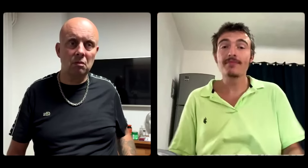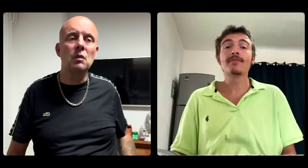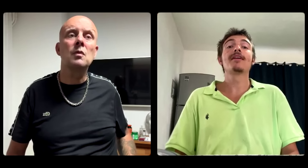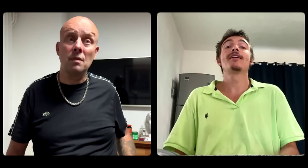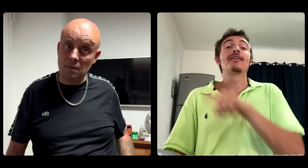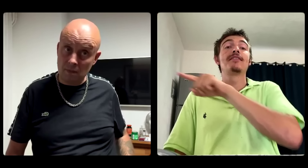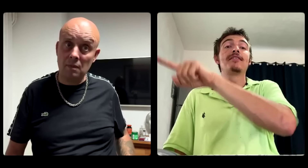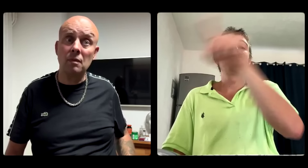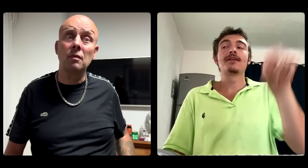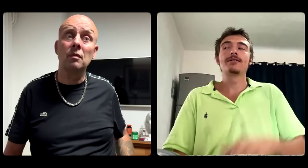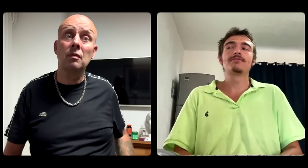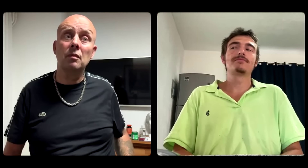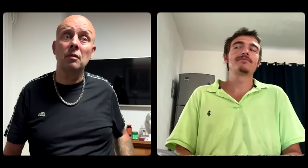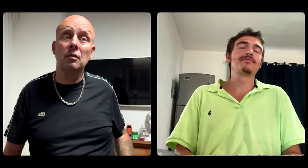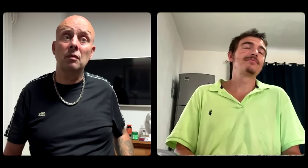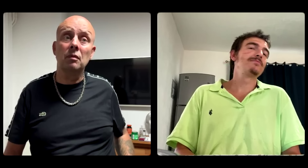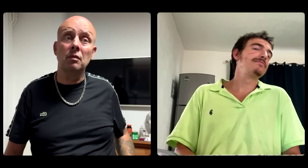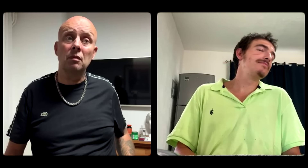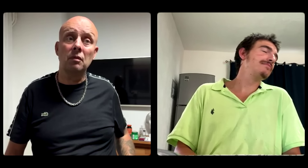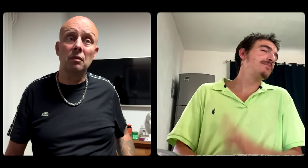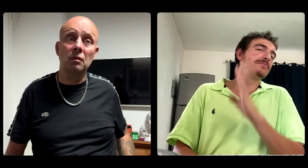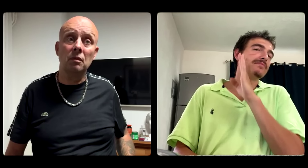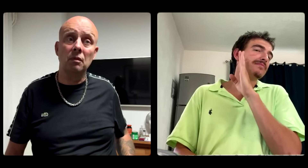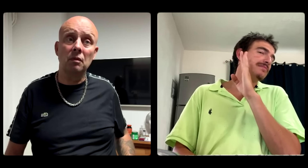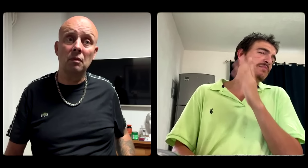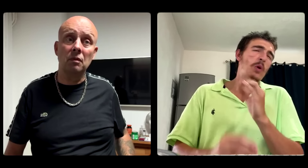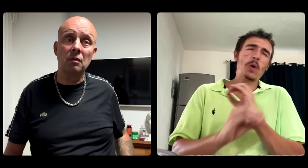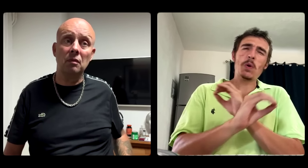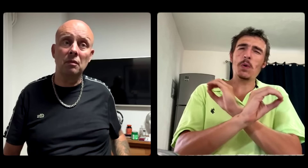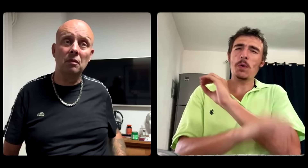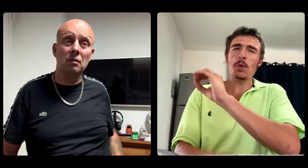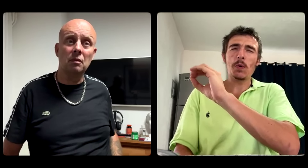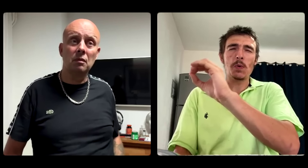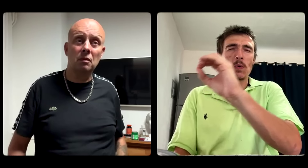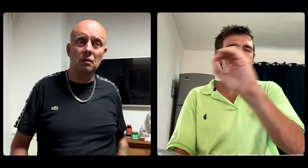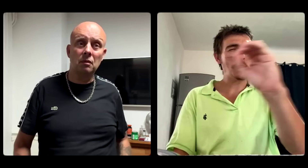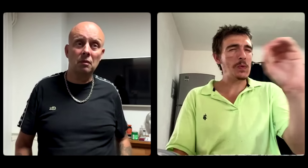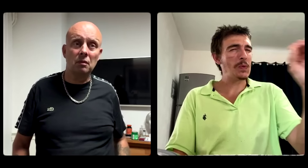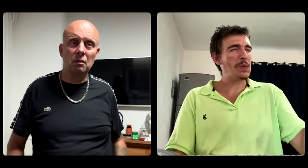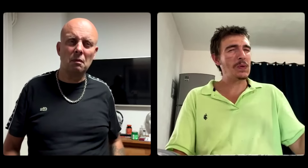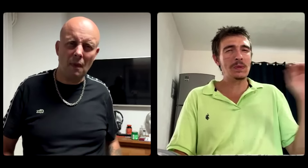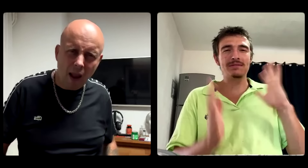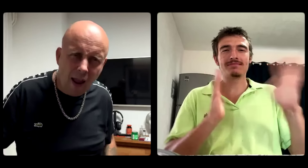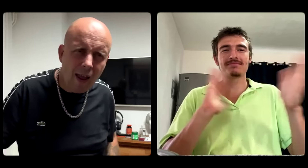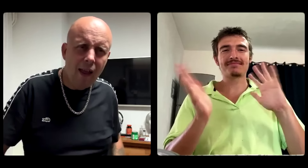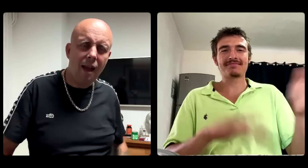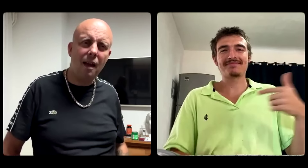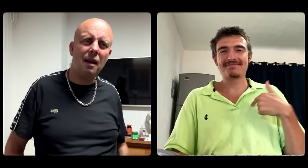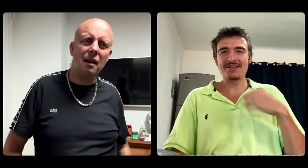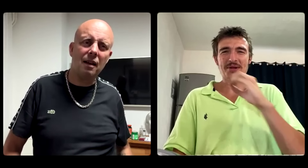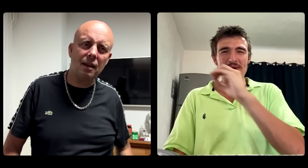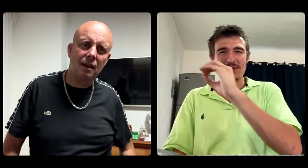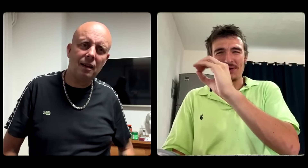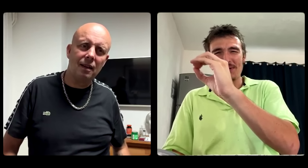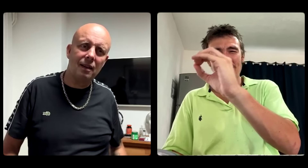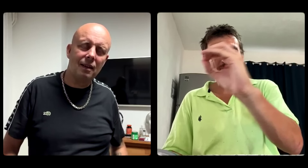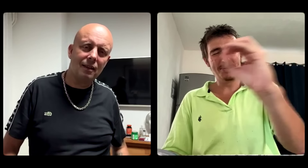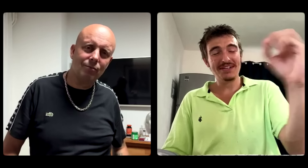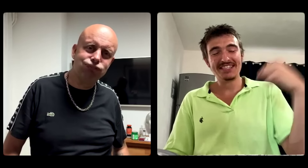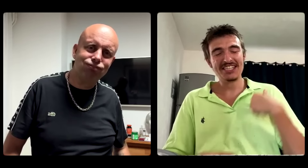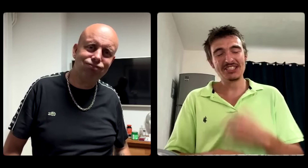het vanuit jouw perspectief. Like, als het andersom zo was, zou ik ook eventjes willen kijken wat voor berichten jij